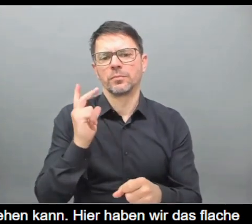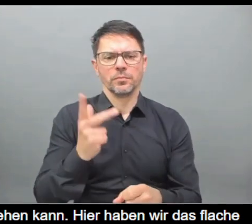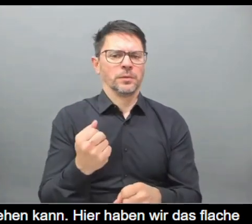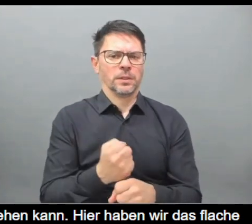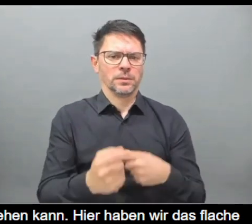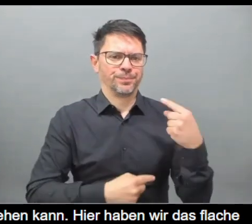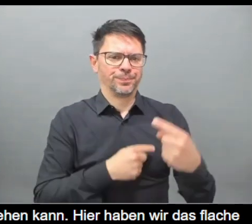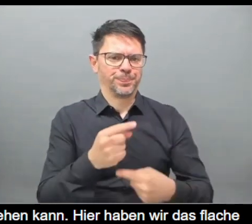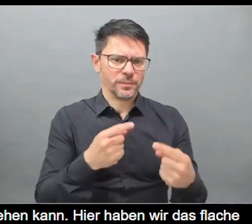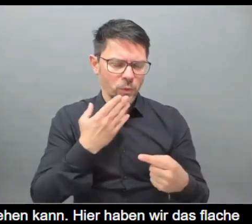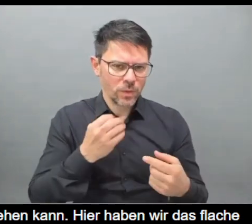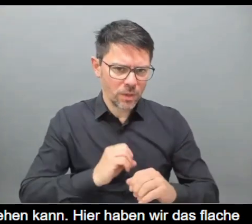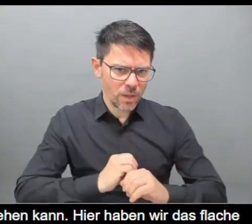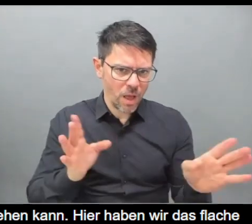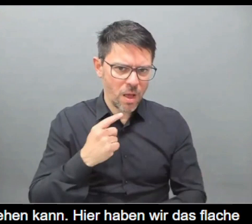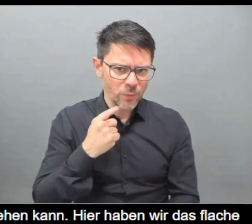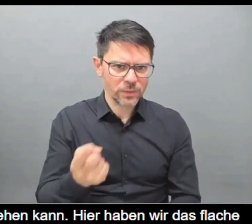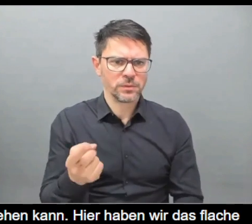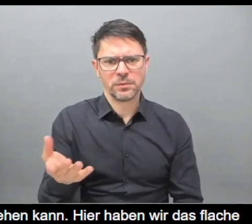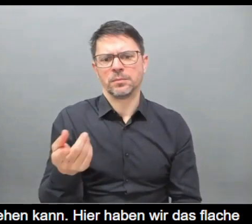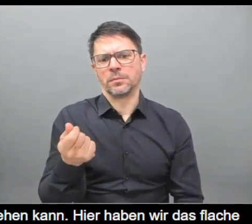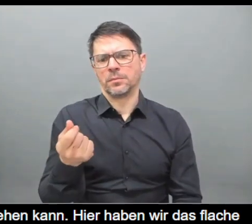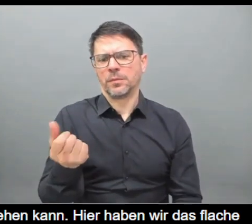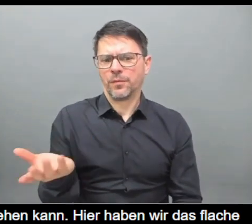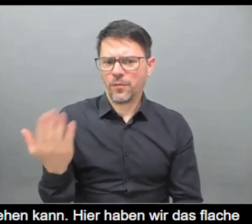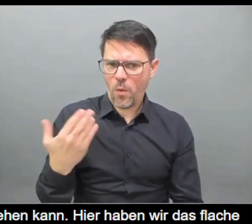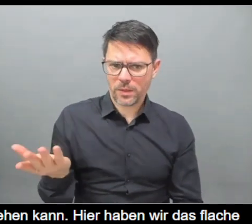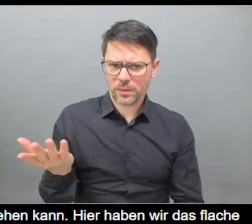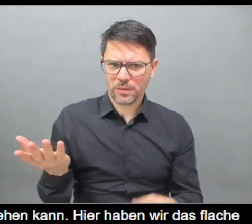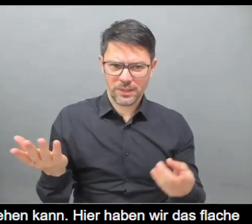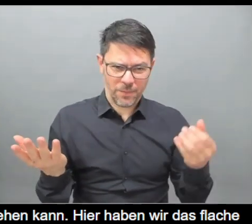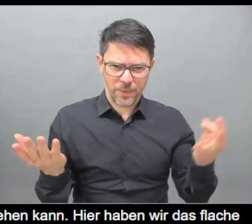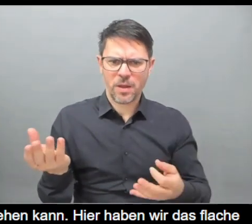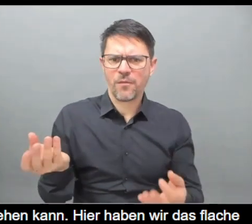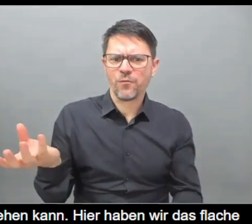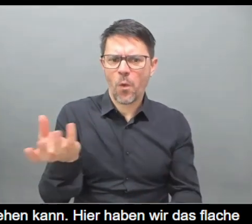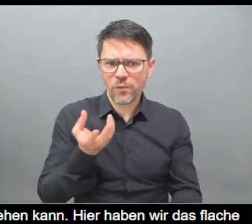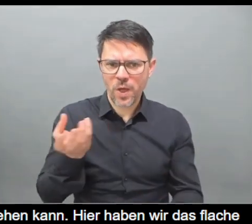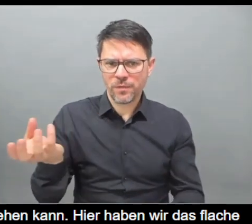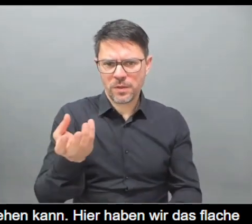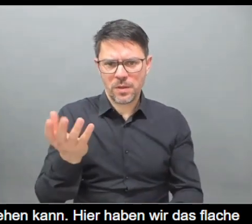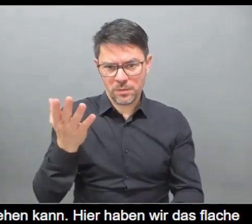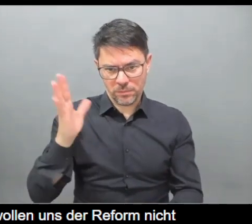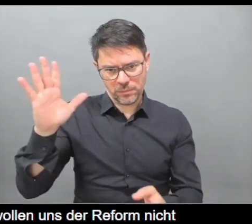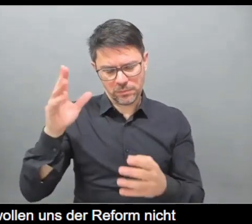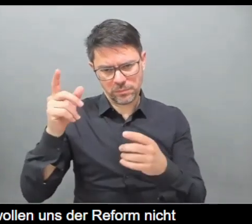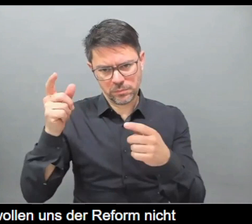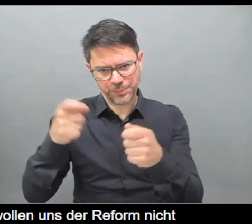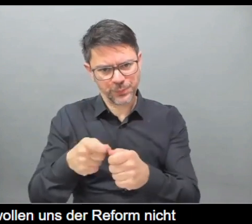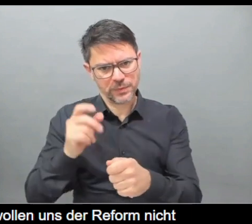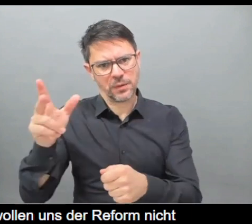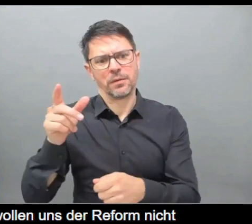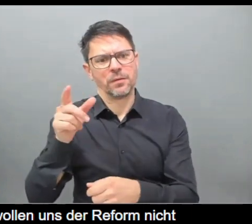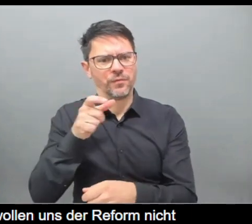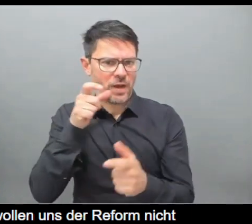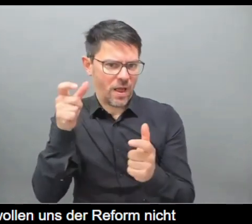Pflegeversicherung höre ich nichts. Auch bei der GKV höre ich nichts. Ich kann doch nicht auch dann wieder sagen, wir gehen jetzt weiter. Und zum Schluss sagt irgendeiner dann,